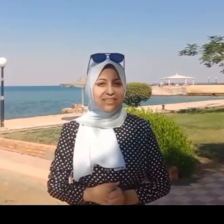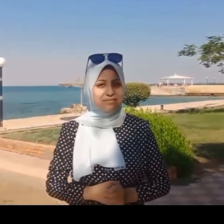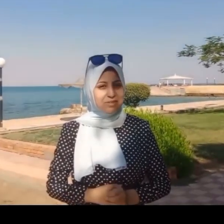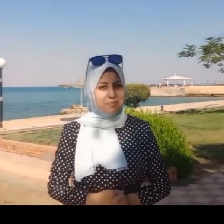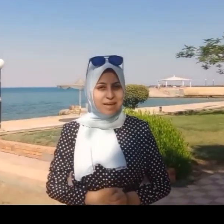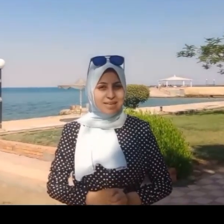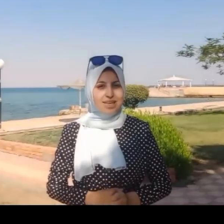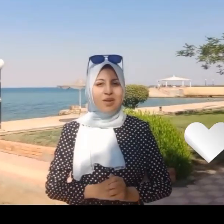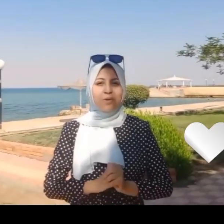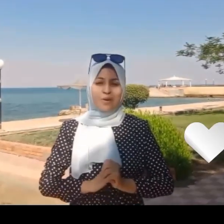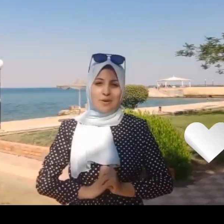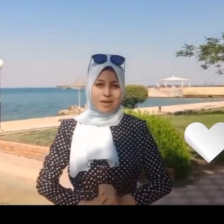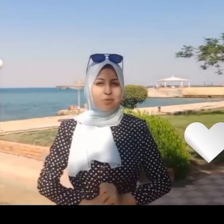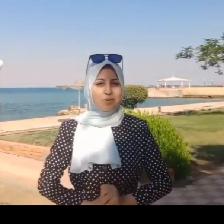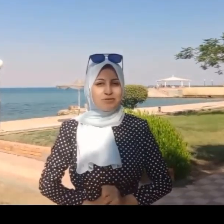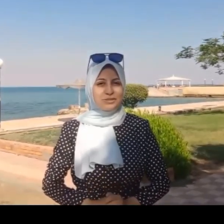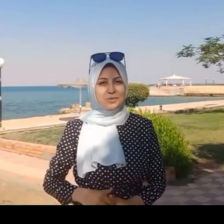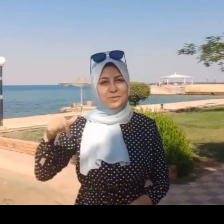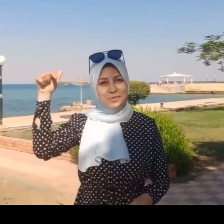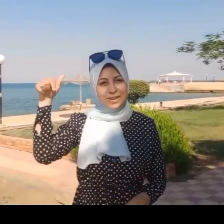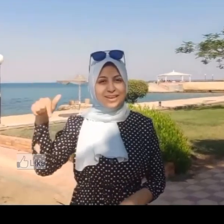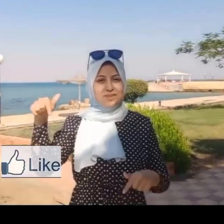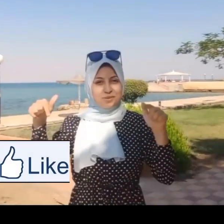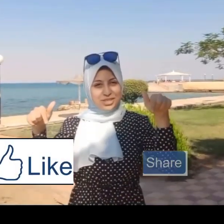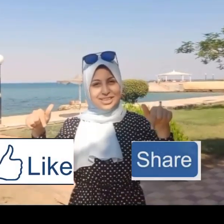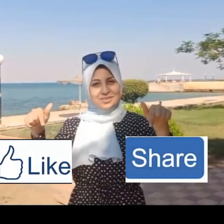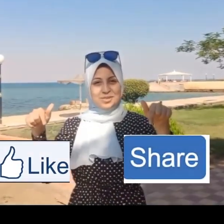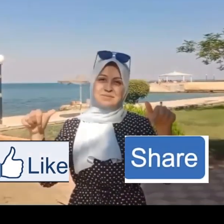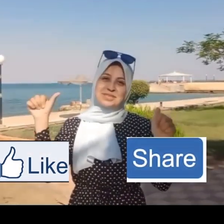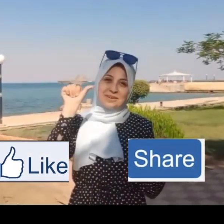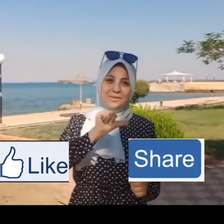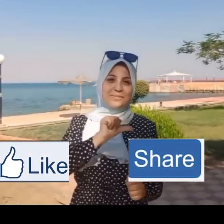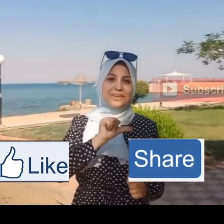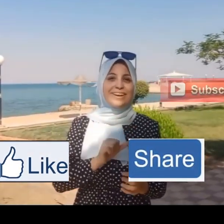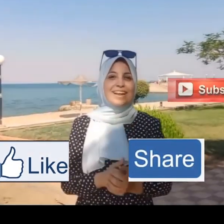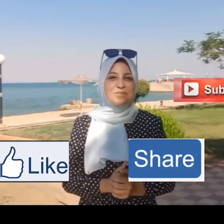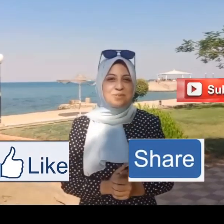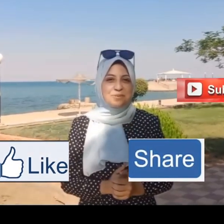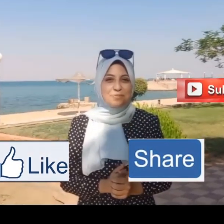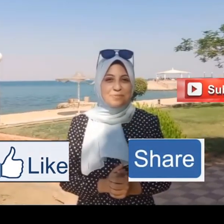الفيديو بتاعنا، ولو عجبكم الفيديو دوسوا لايك وشير وسبسكرايب للقناة على اليوتيوب.